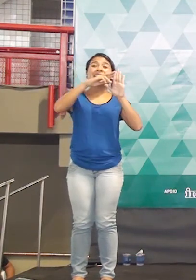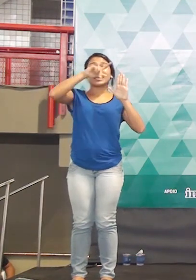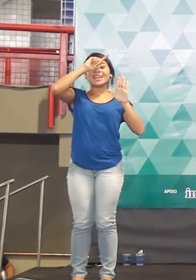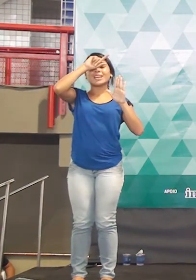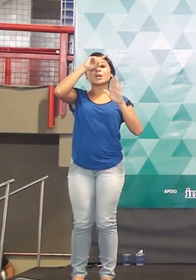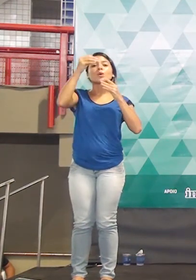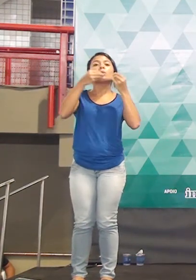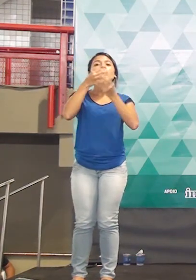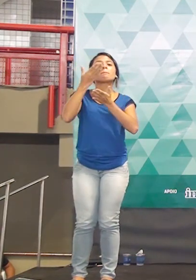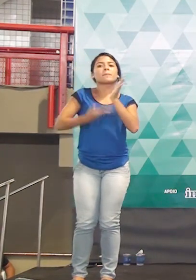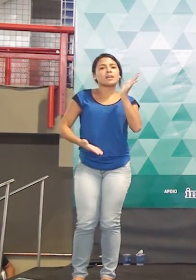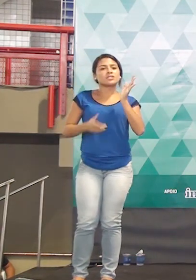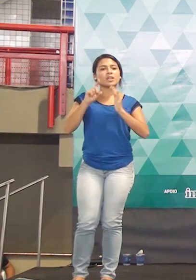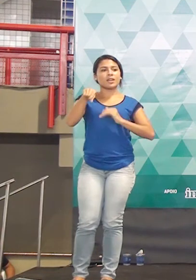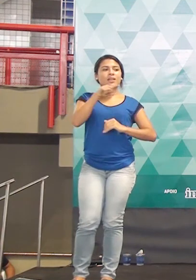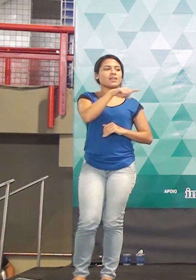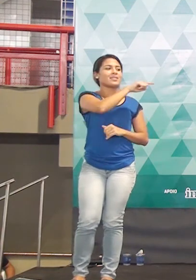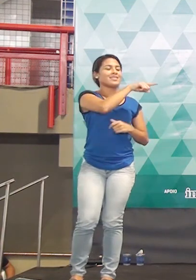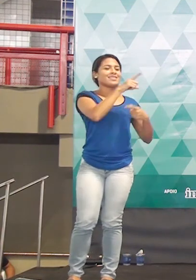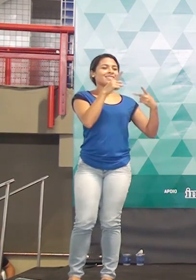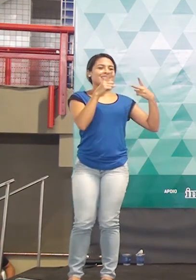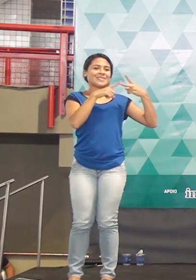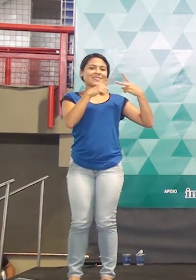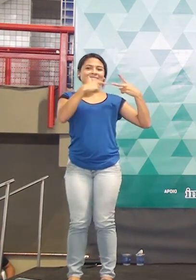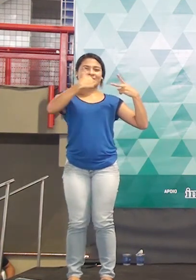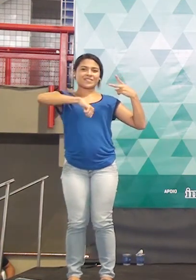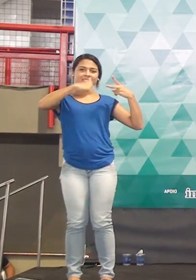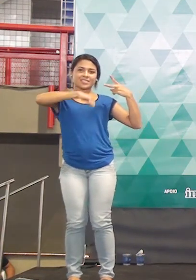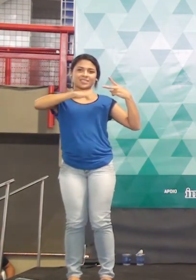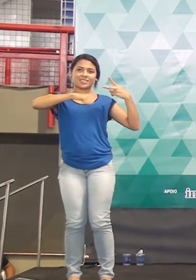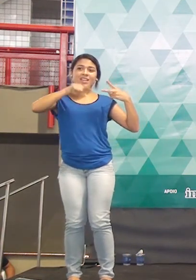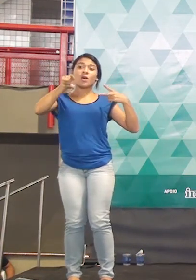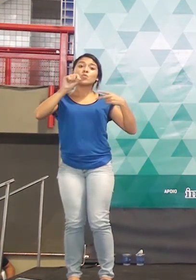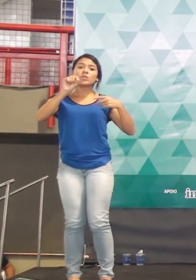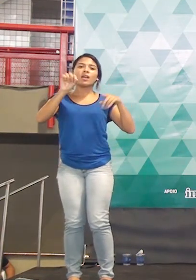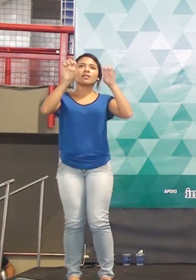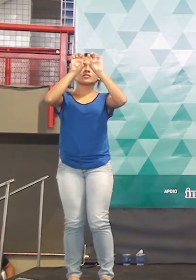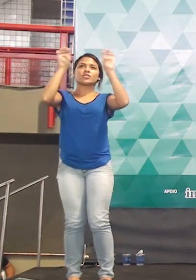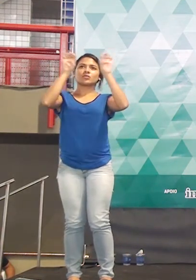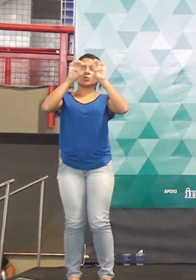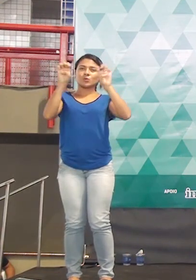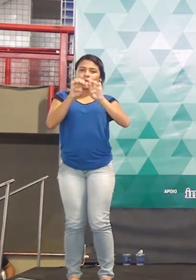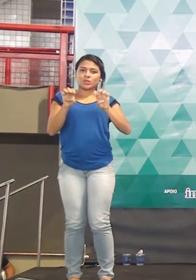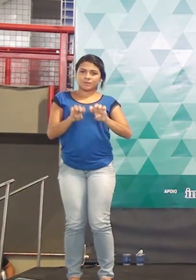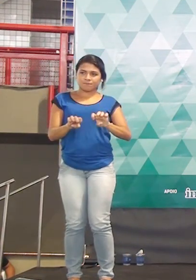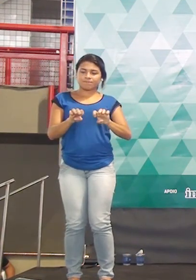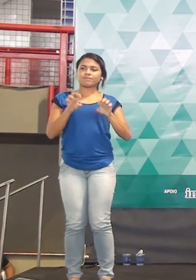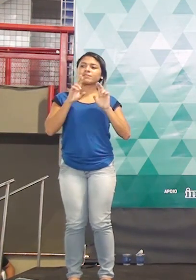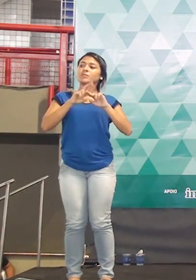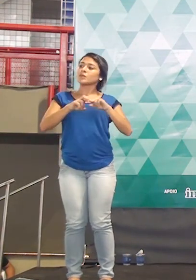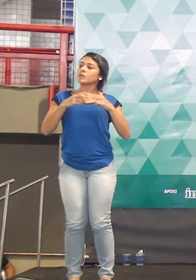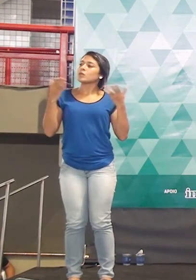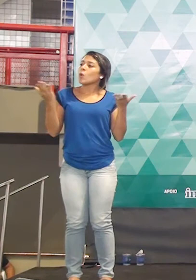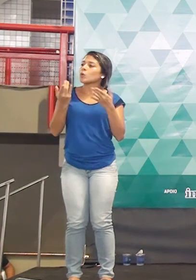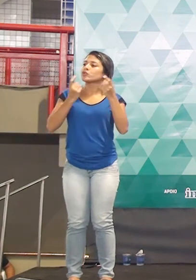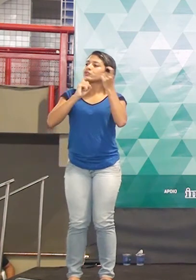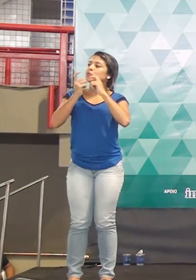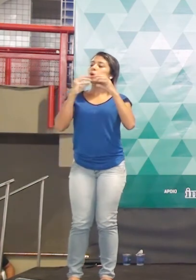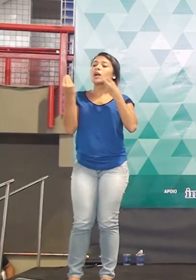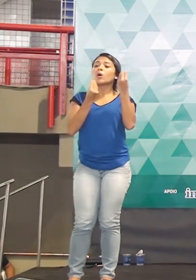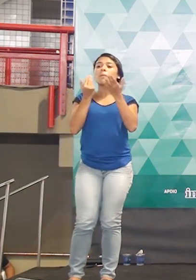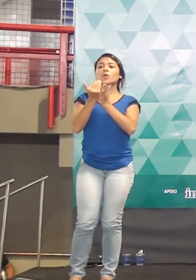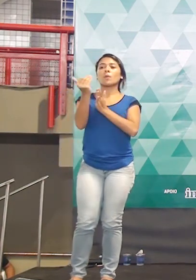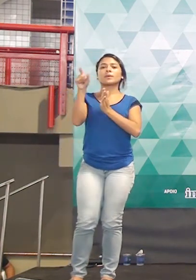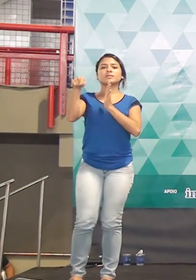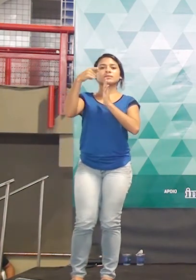competência 2, que é estrutura, tá? Então a gente vai discutir agora como é que nós vamos fazer o nosso